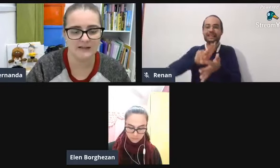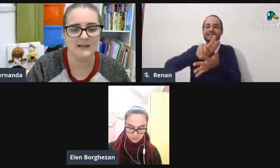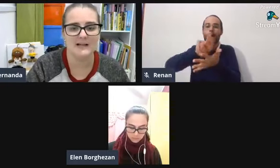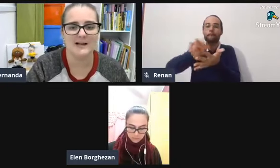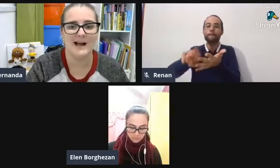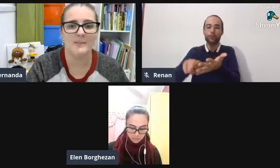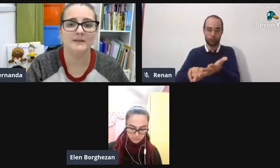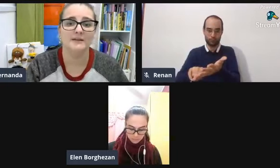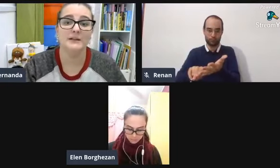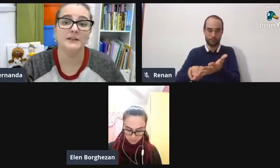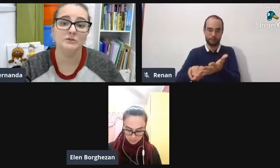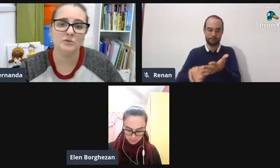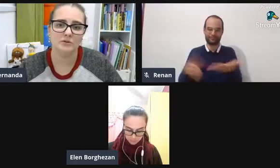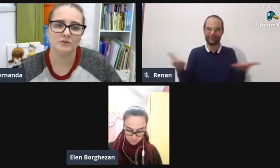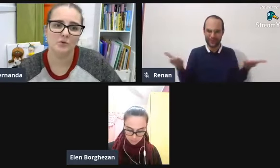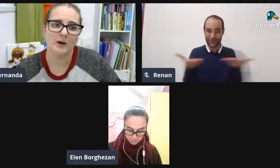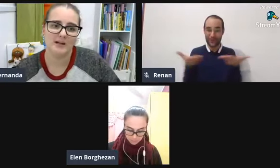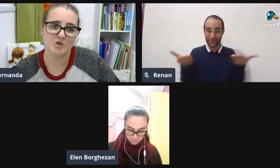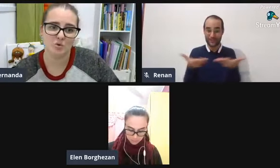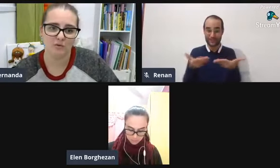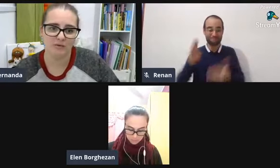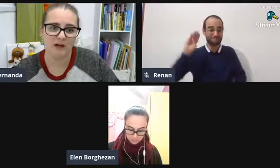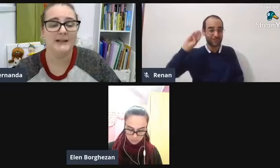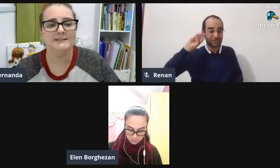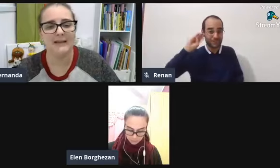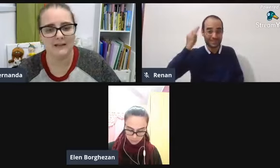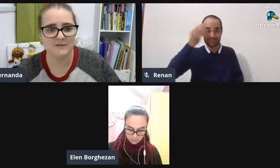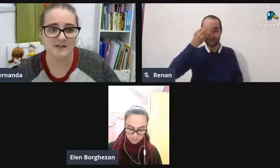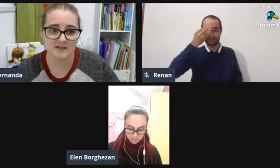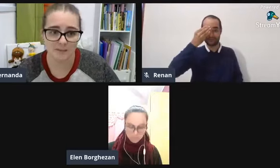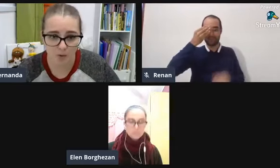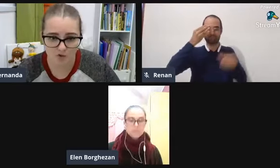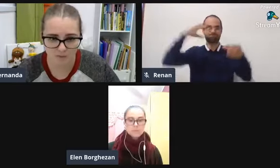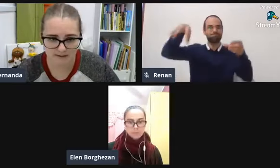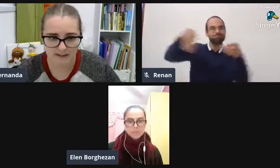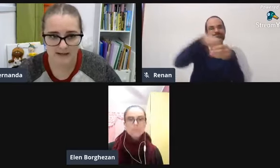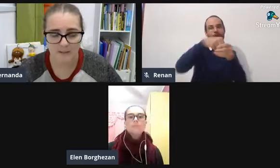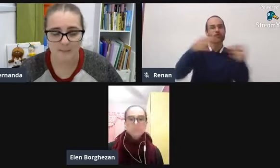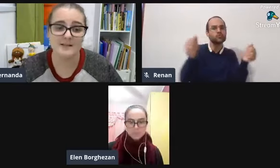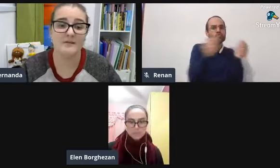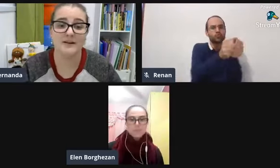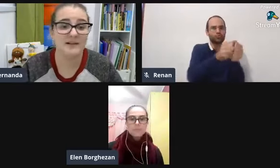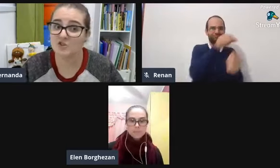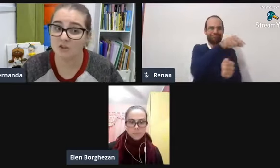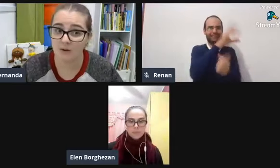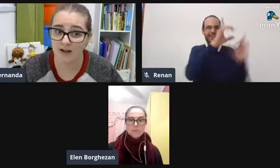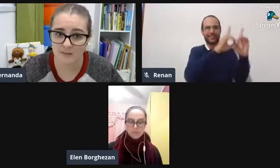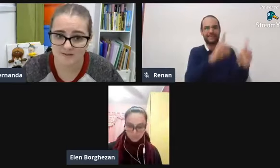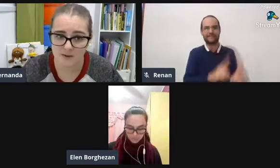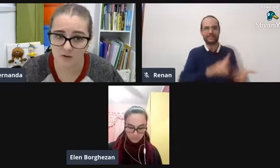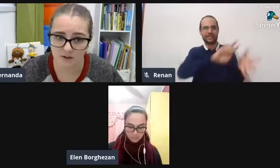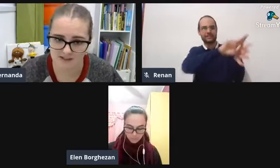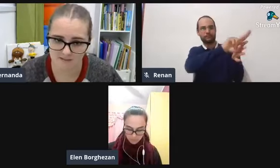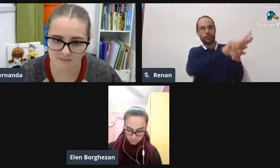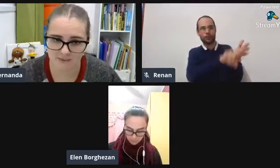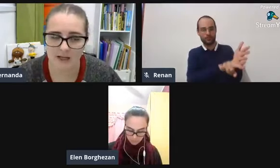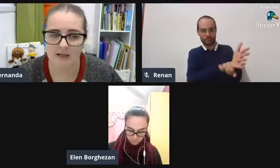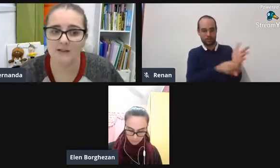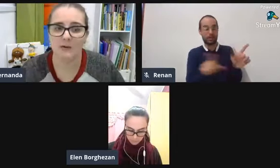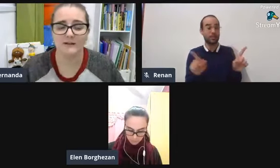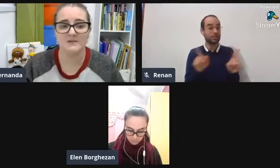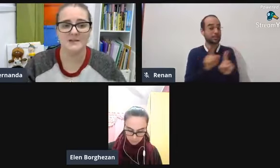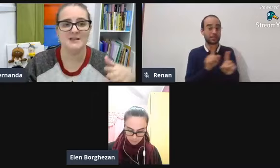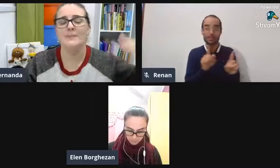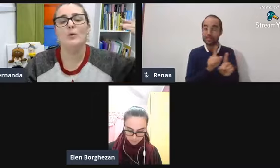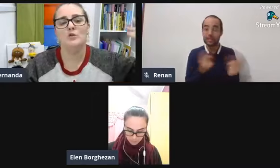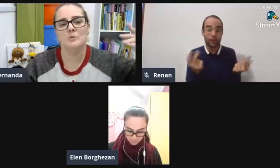surdo-cegueira, ela acaba entrando no guarda-chuva da deficiência múltipla. mas na verdade não é a mesma coisa.